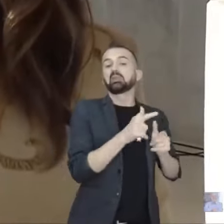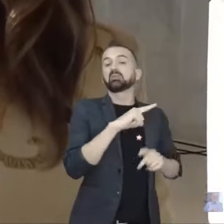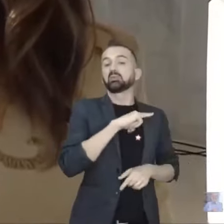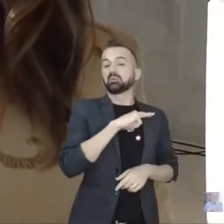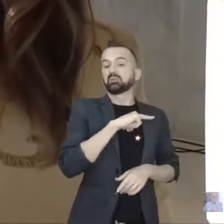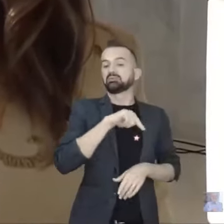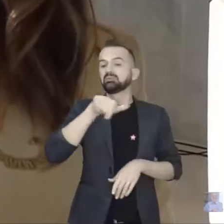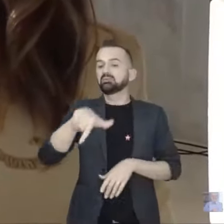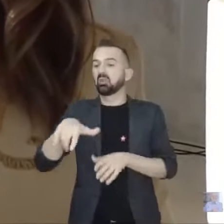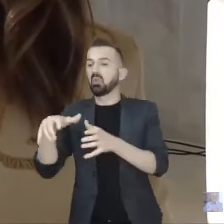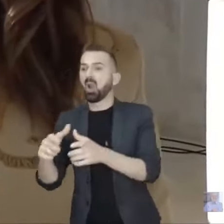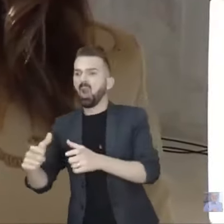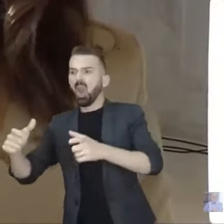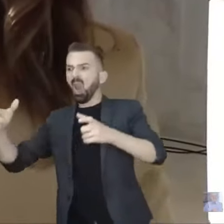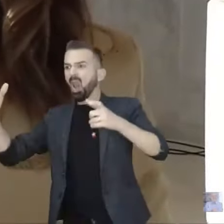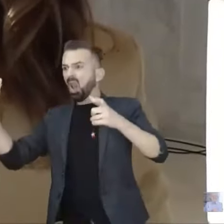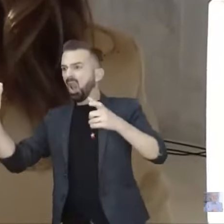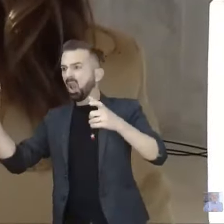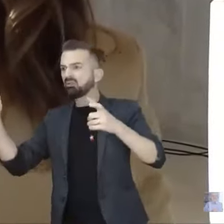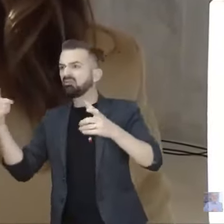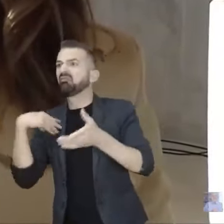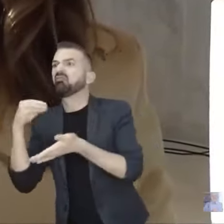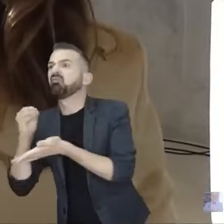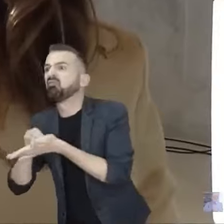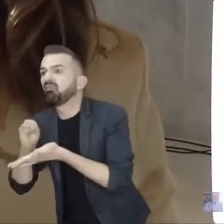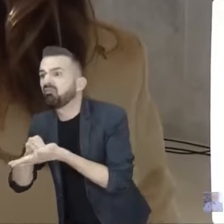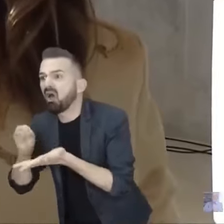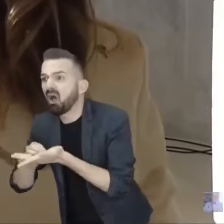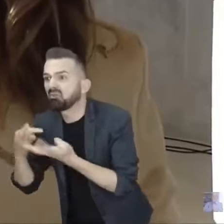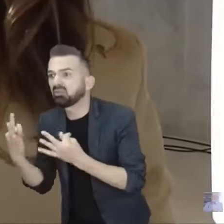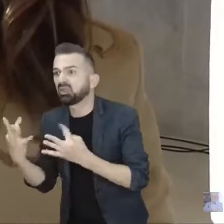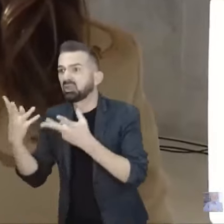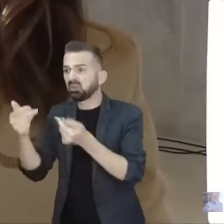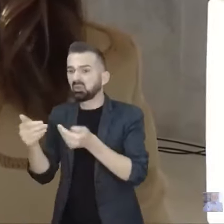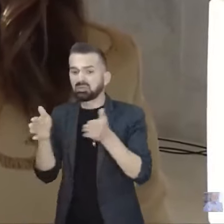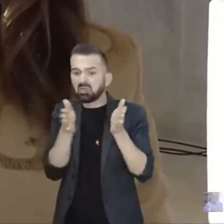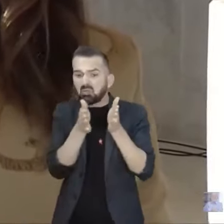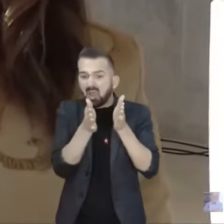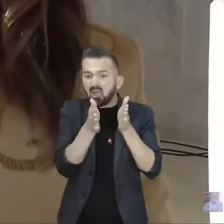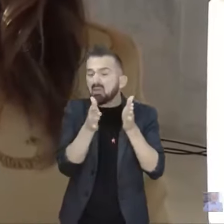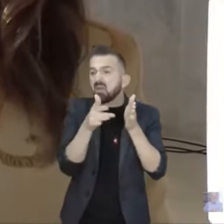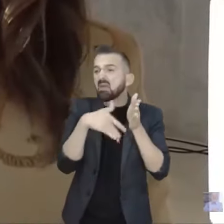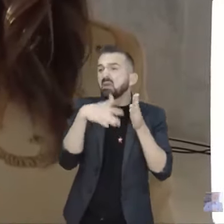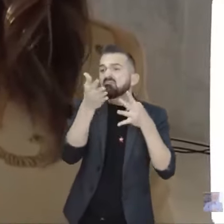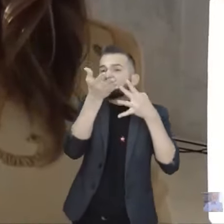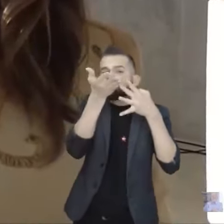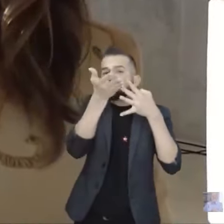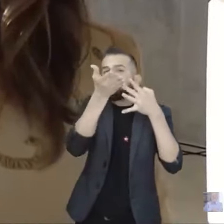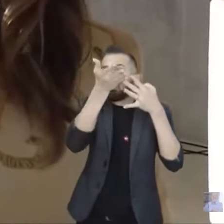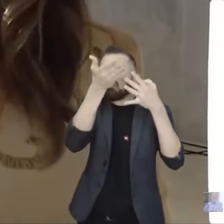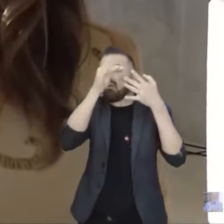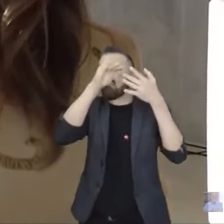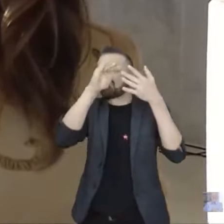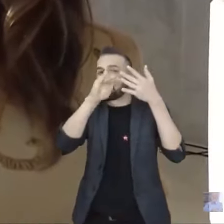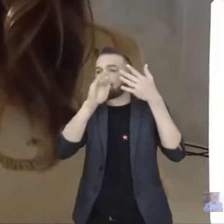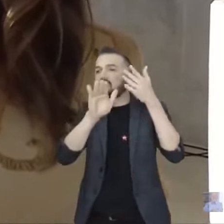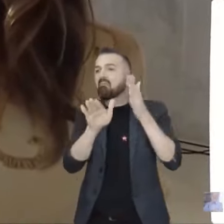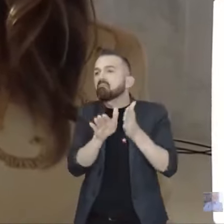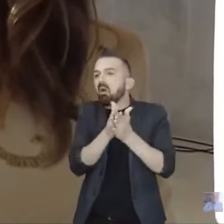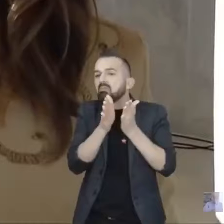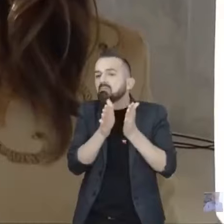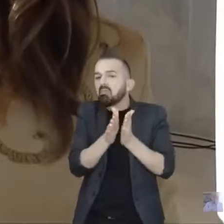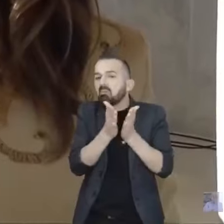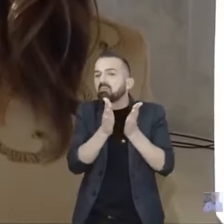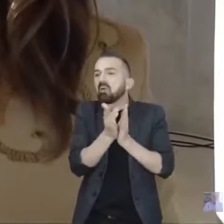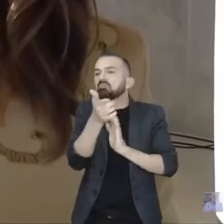a quem tudo falta e uma classe média que vem empobrecendo ano a ano pelas injustiças